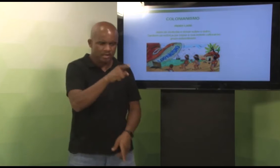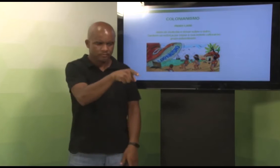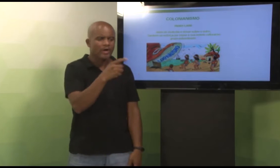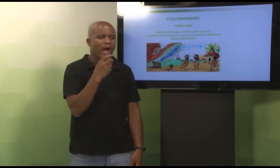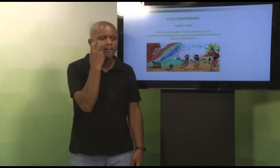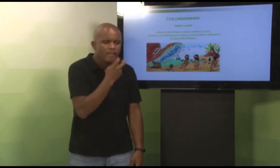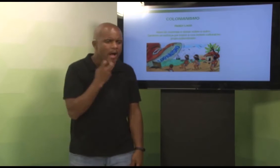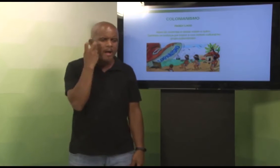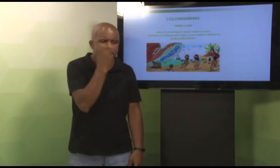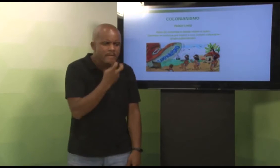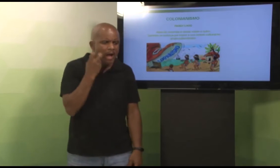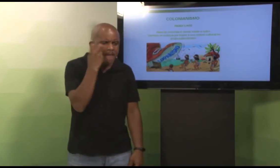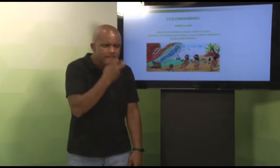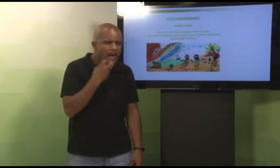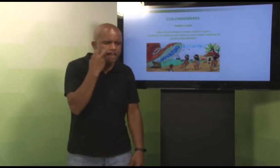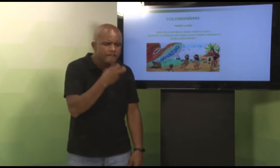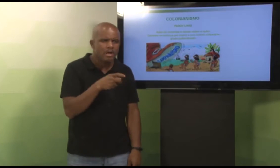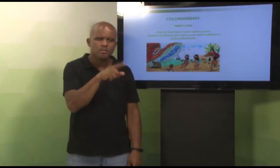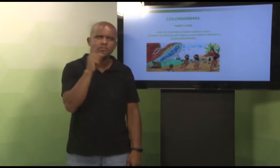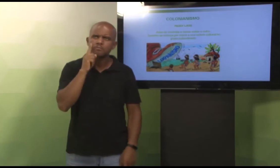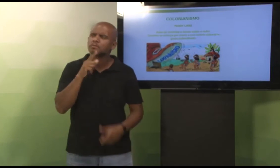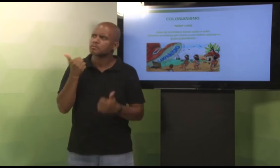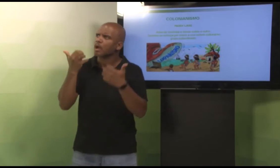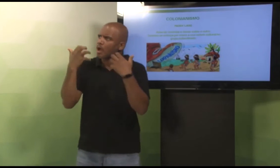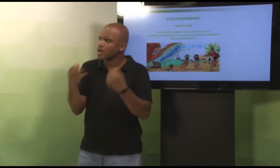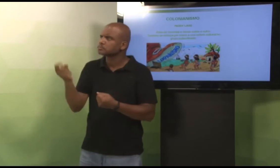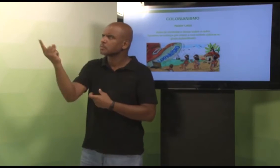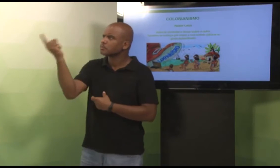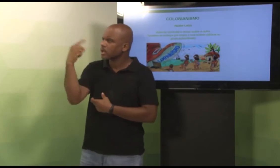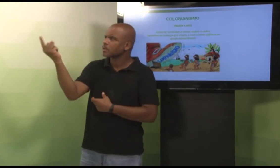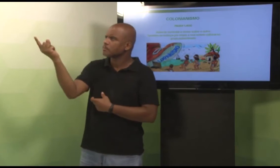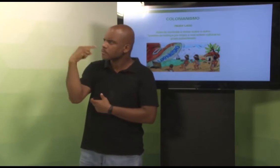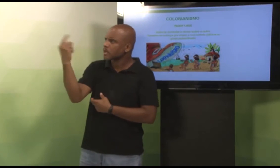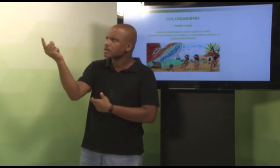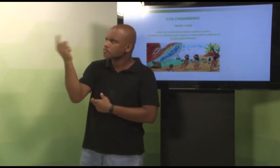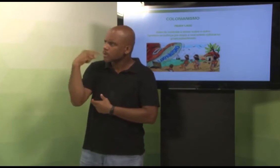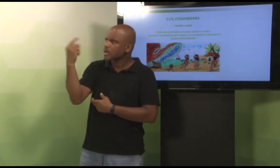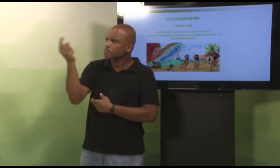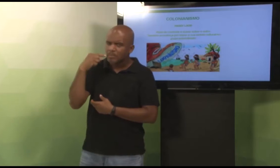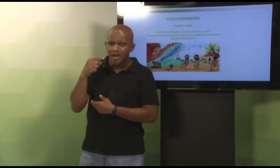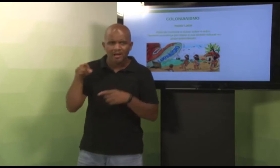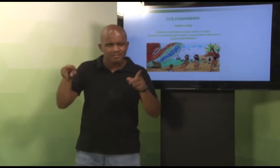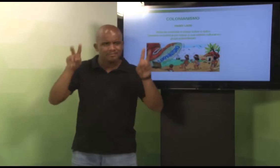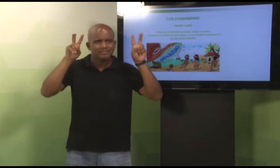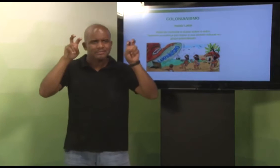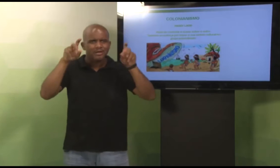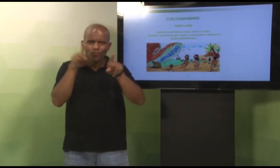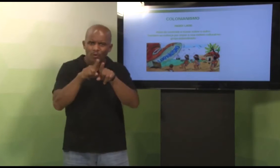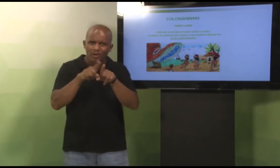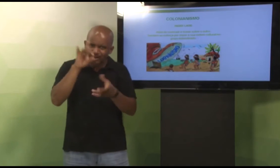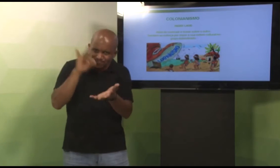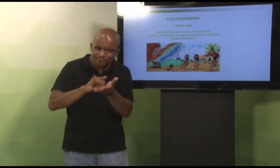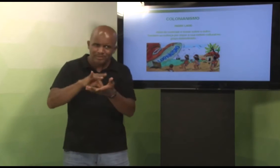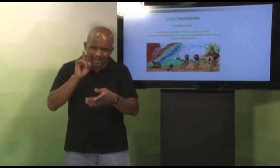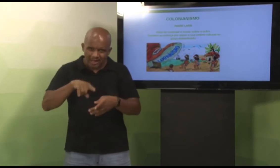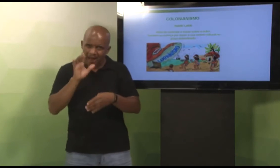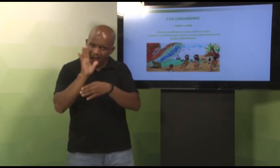ouvintes começaram a impor a oralização aos surdos. E os surdos aceitaram essa situação, os mandos dos